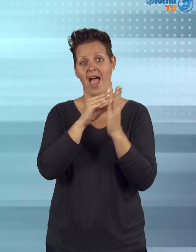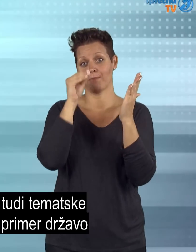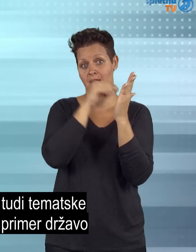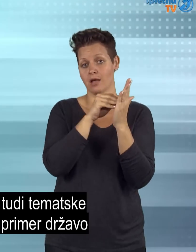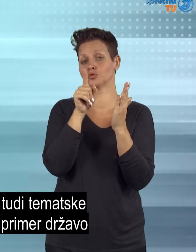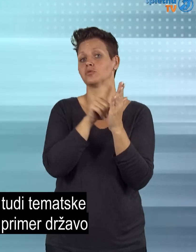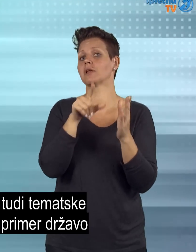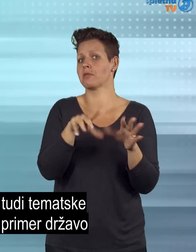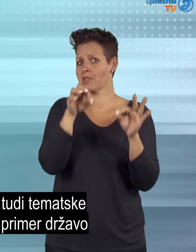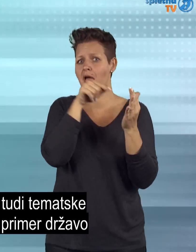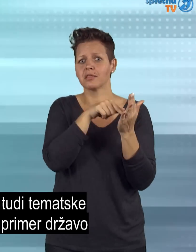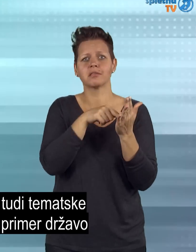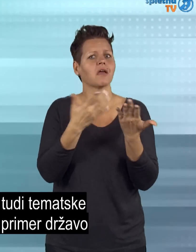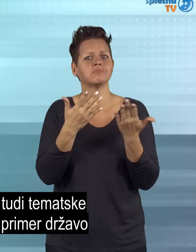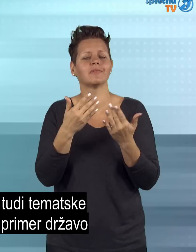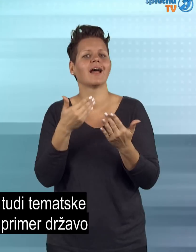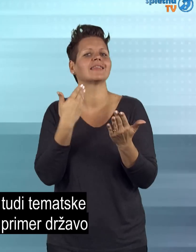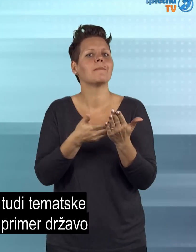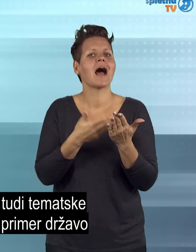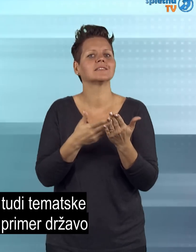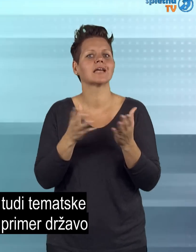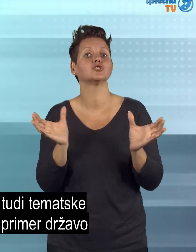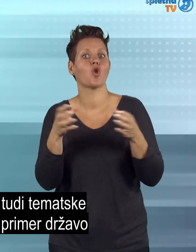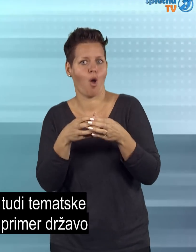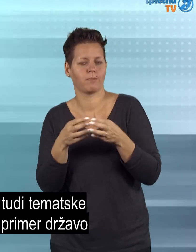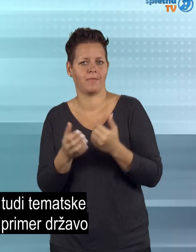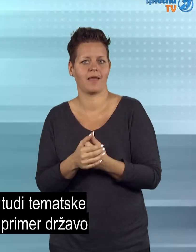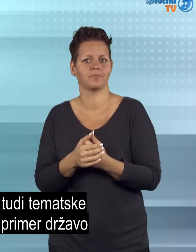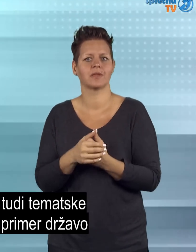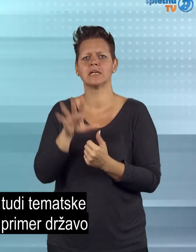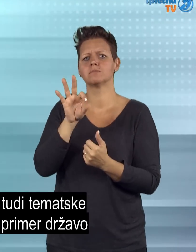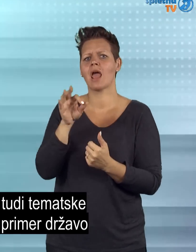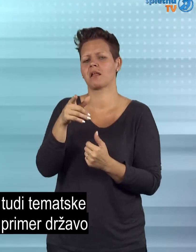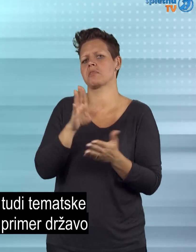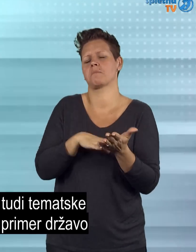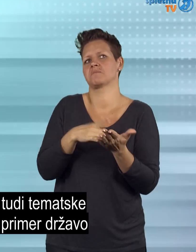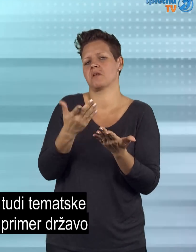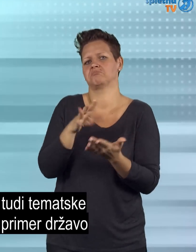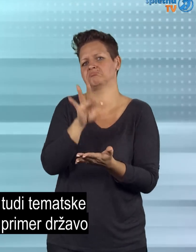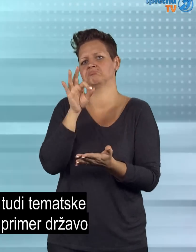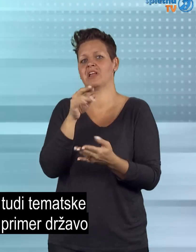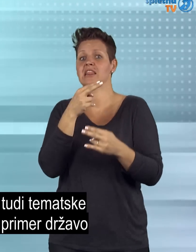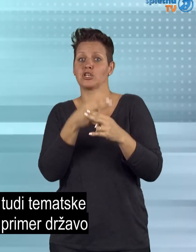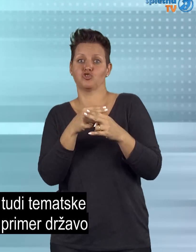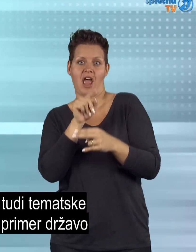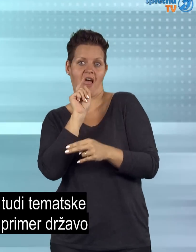V aplikaciji najdete tudi tematske sklope. Izberete na primer državo in se vam pokažejo imena držav.